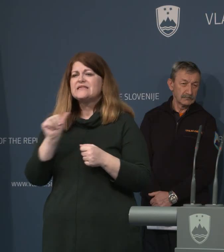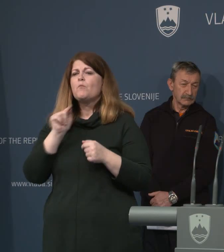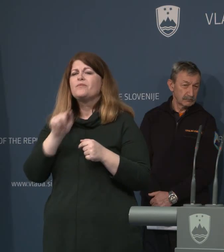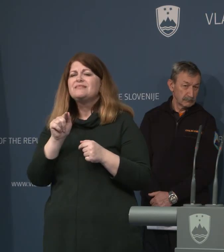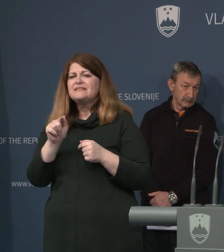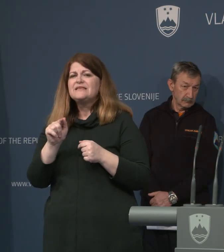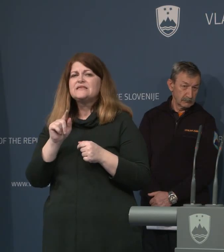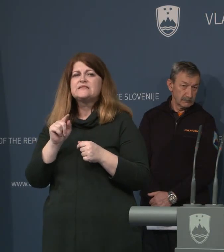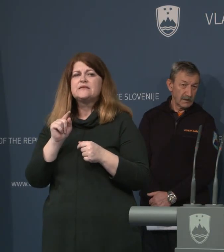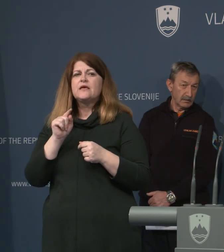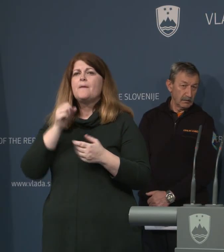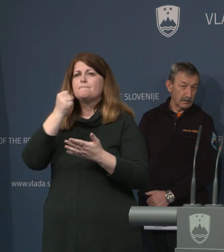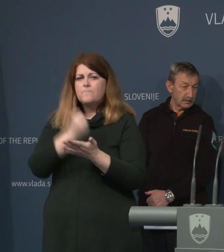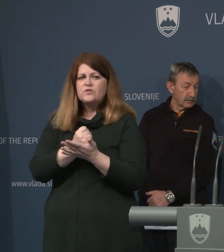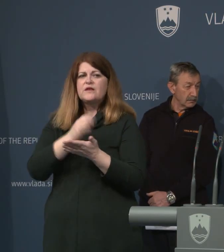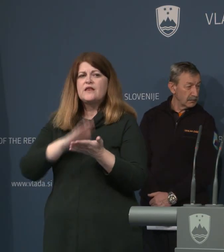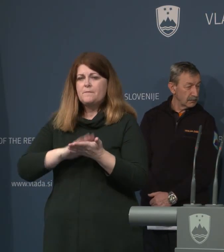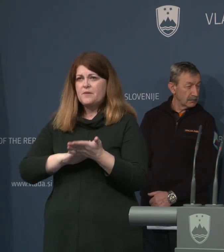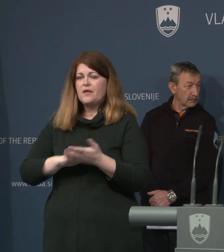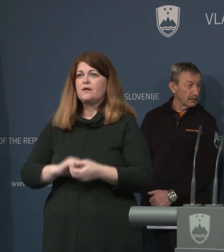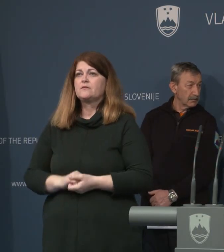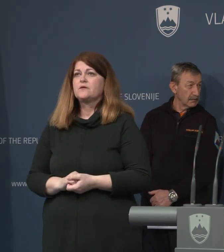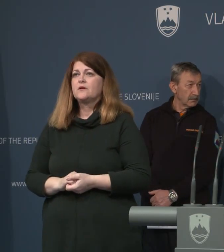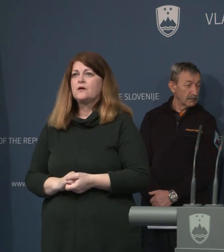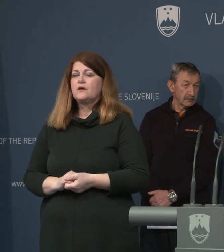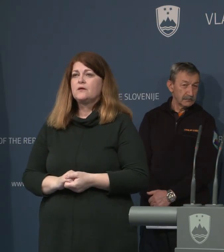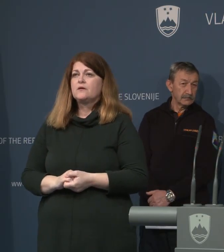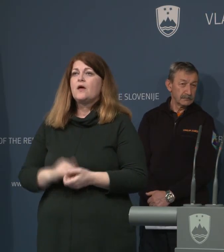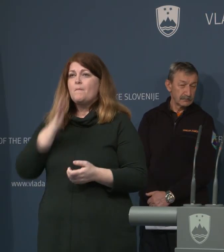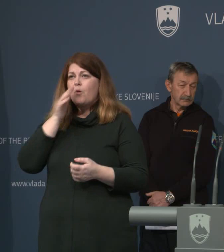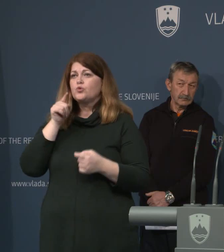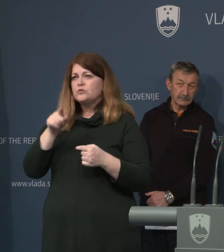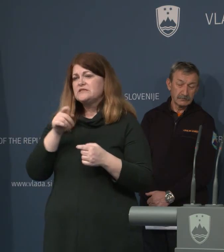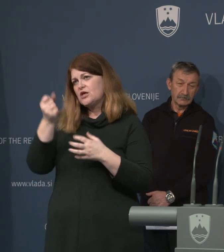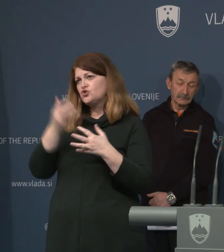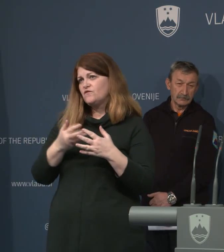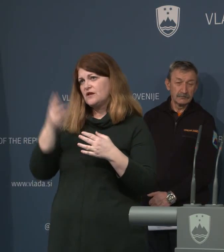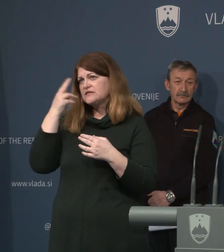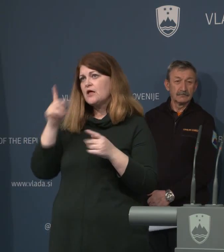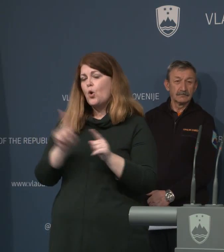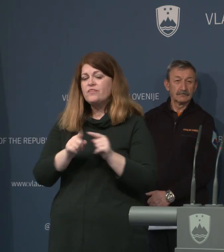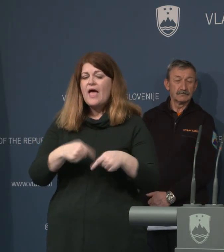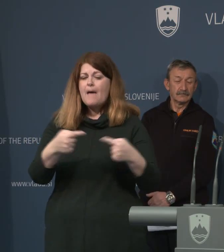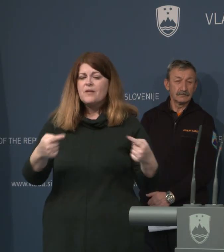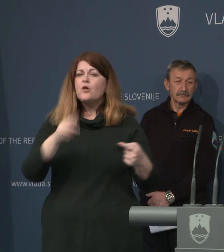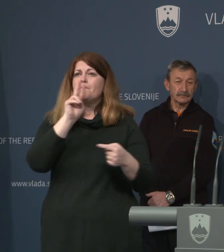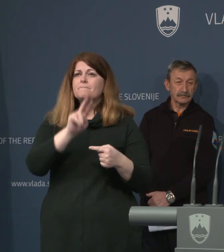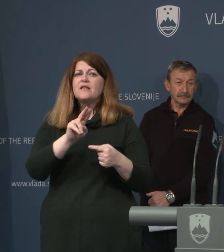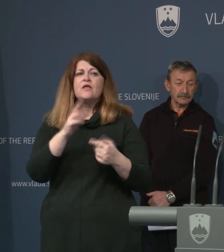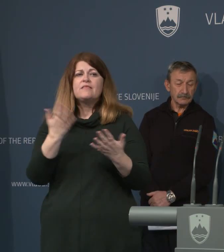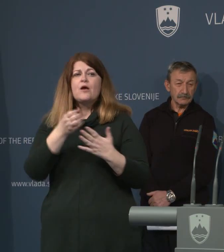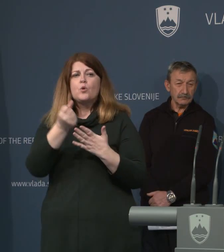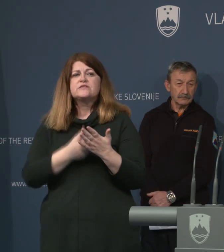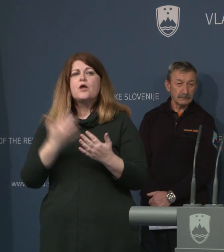tisti potrjeni primeri torej bojo realne številke. Kot epidemiologi imate neko